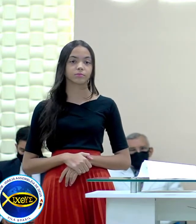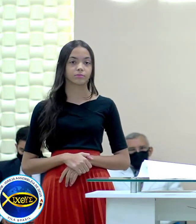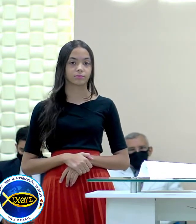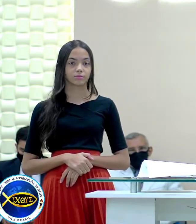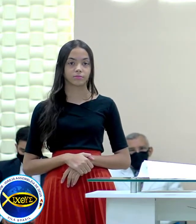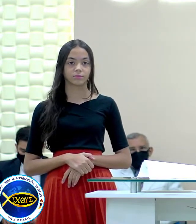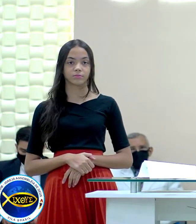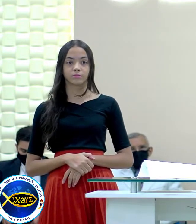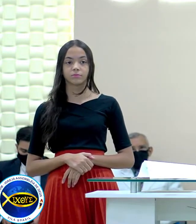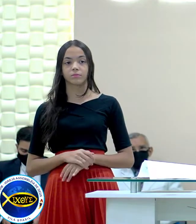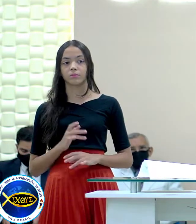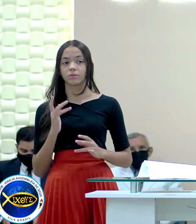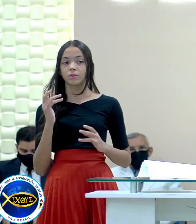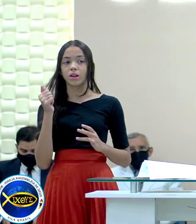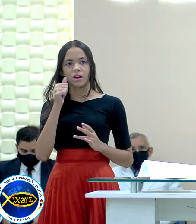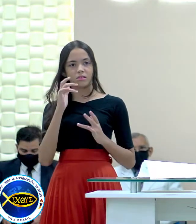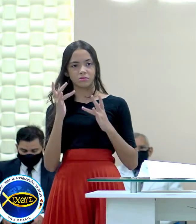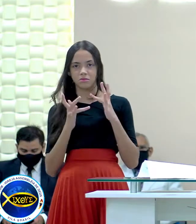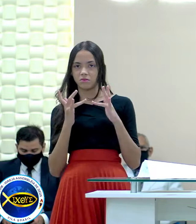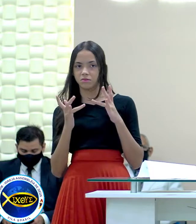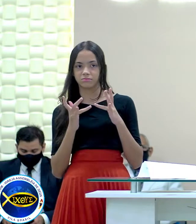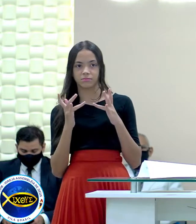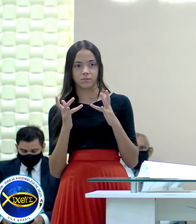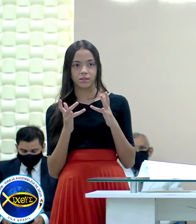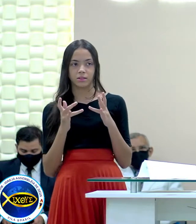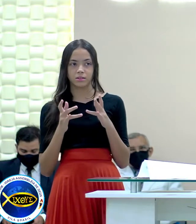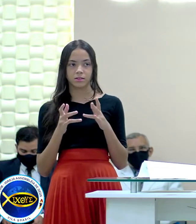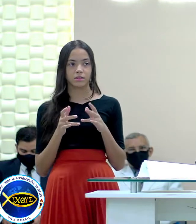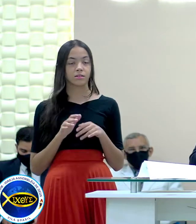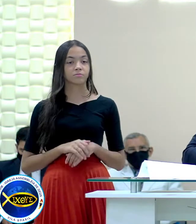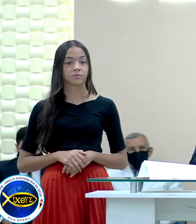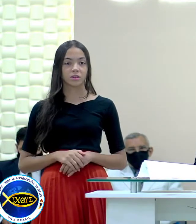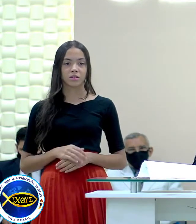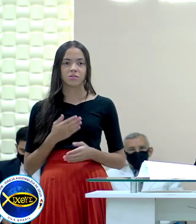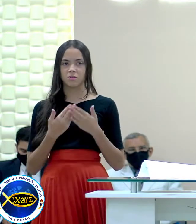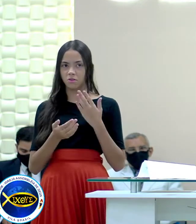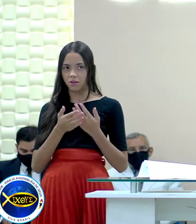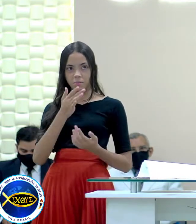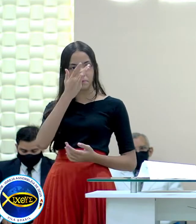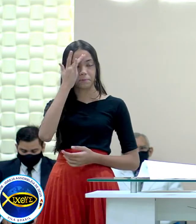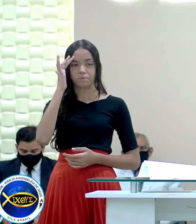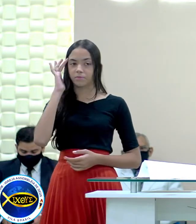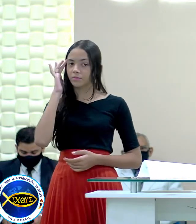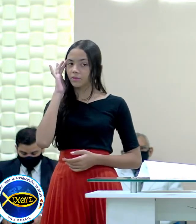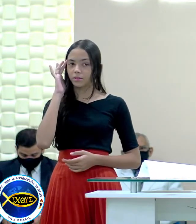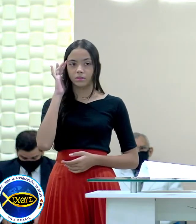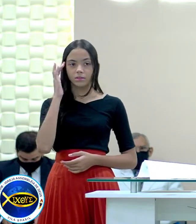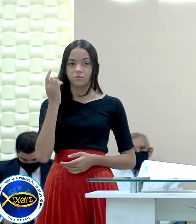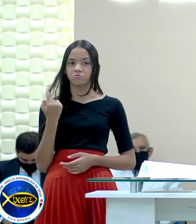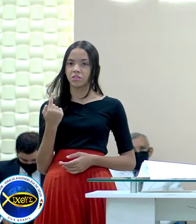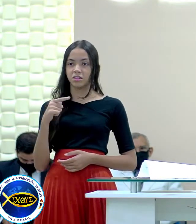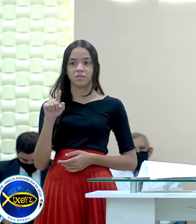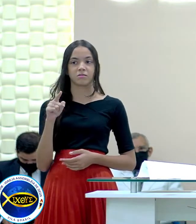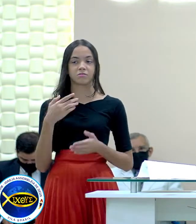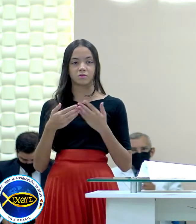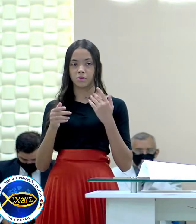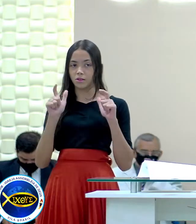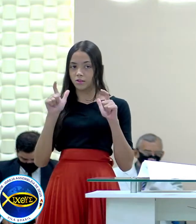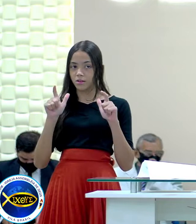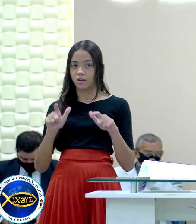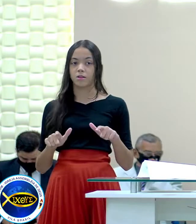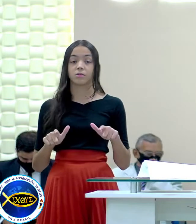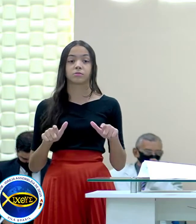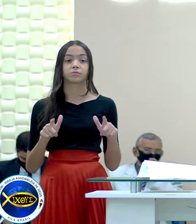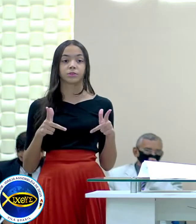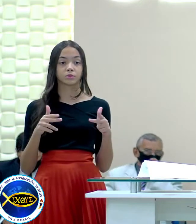A noiva não pode andar com qualquer pessoa, a noiva não pode ir em qualquer ambiente, assim como também um